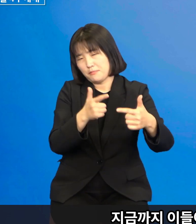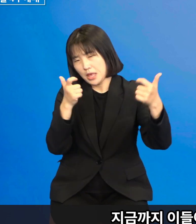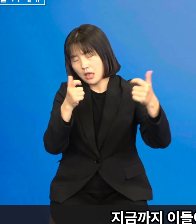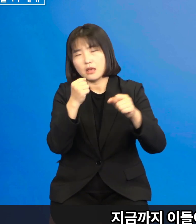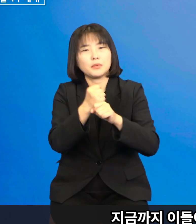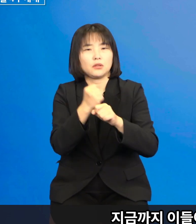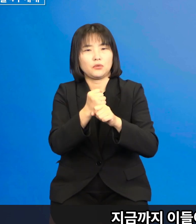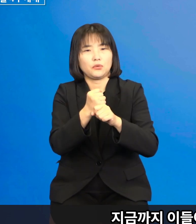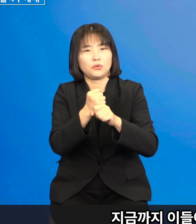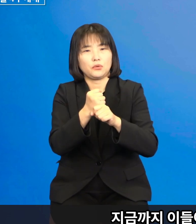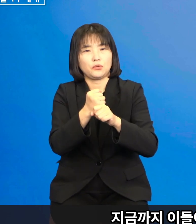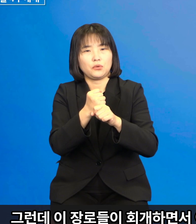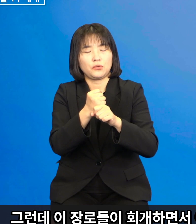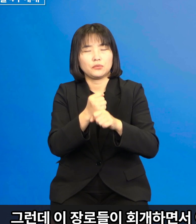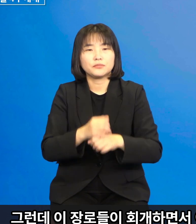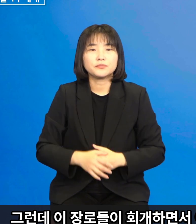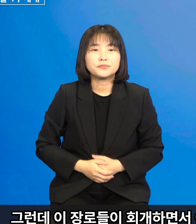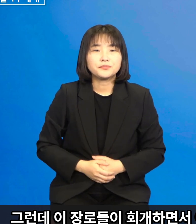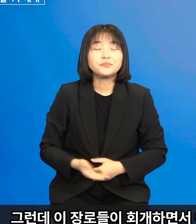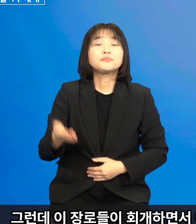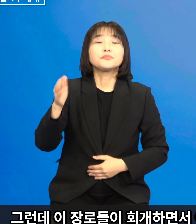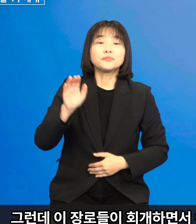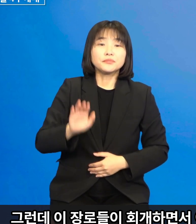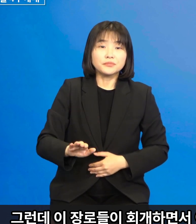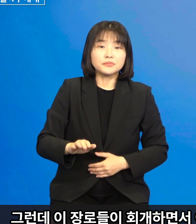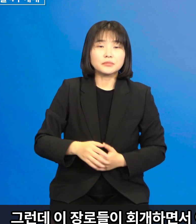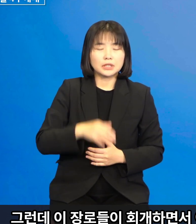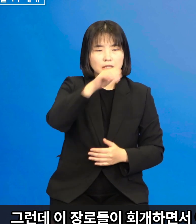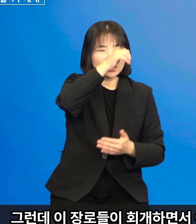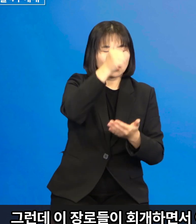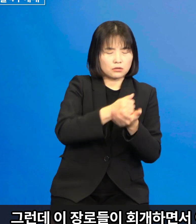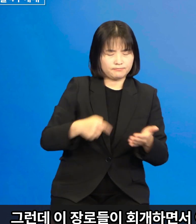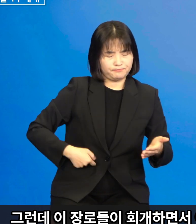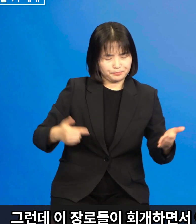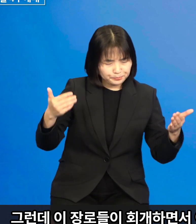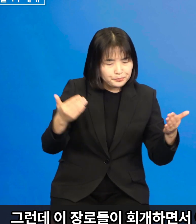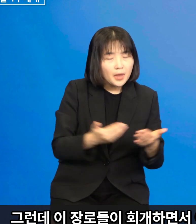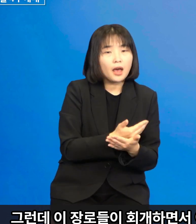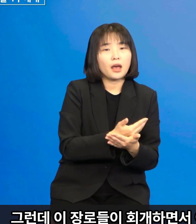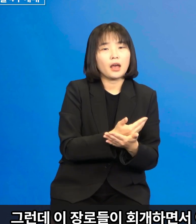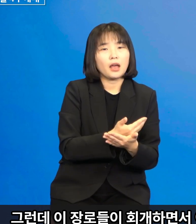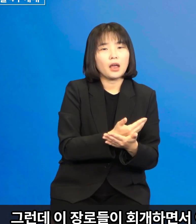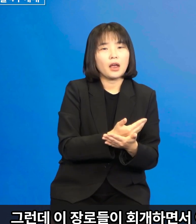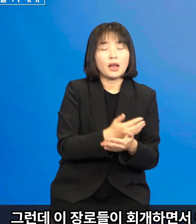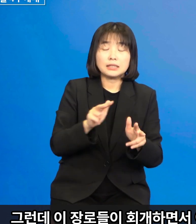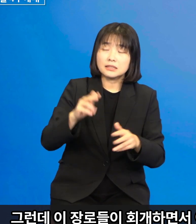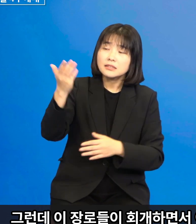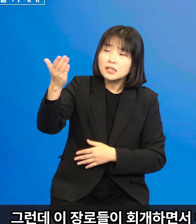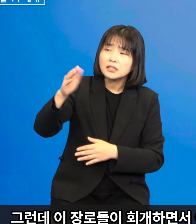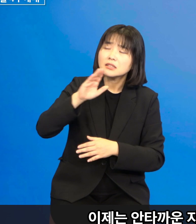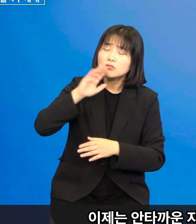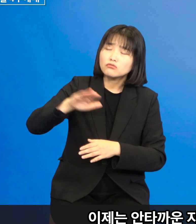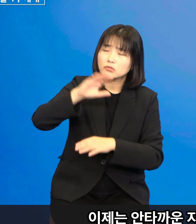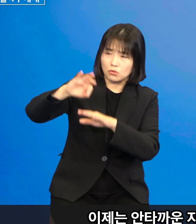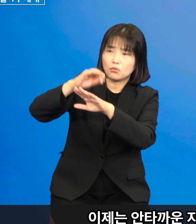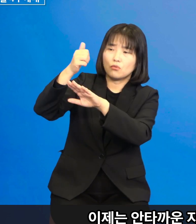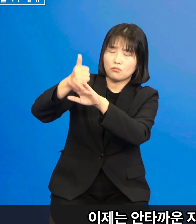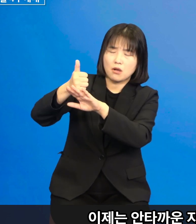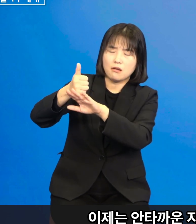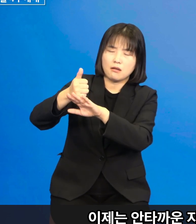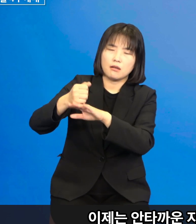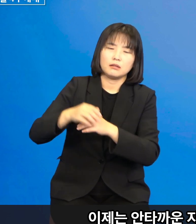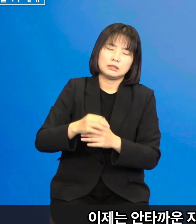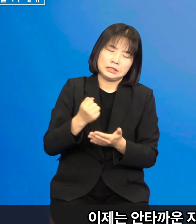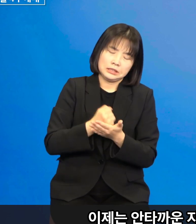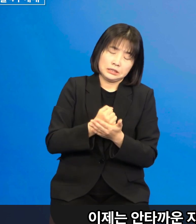것입니다. 지금까지 이들이 이렇게 살아왔어요. 근데 이 장로들이 회개하면서 이제는 당신이 우리의 진정한 왕이시니 이제는 안타까운